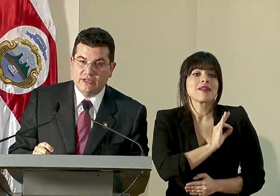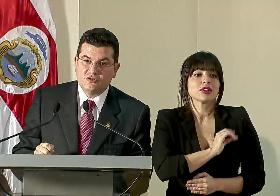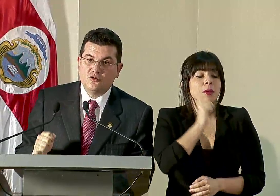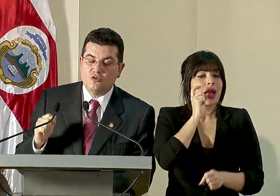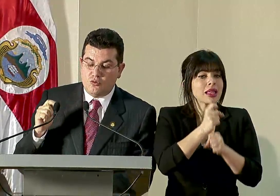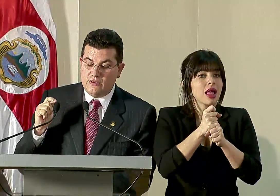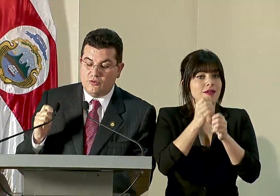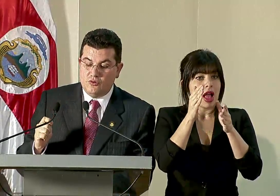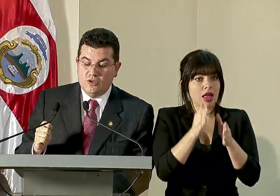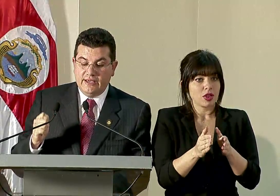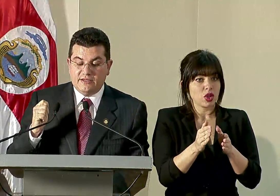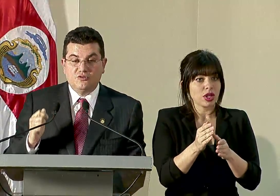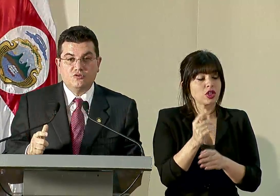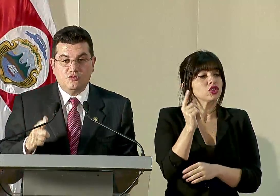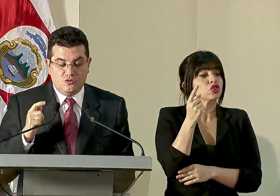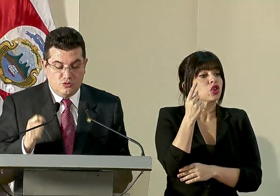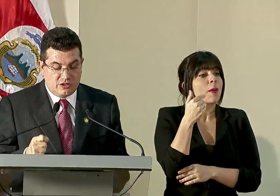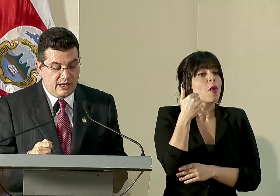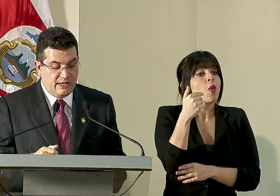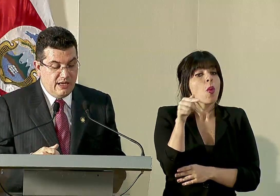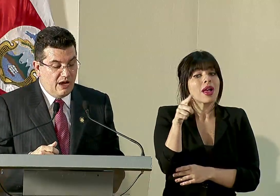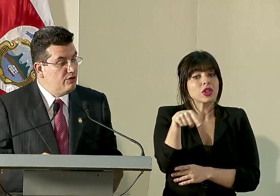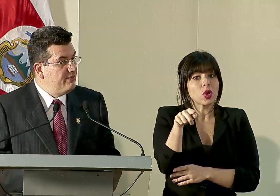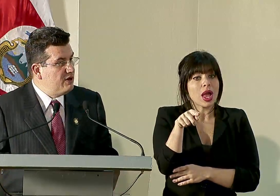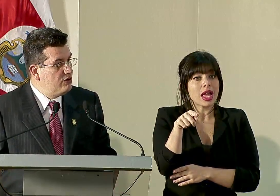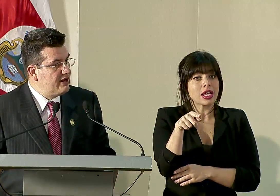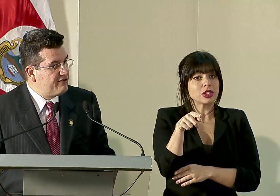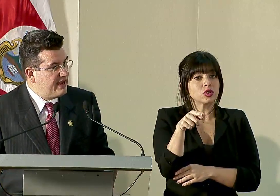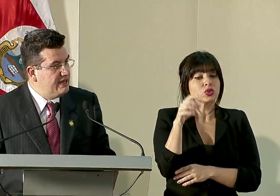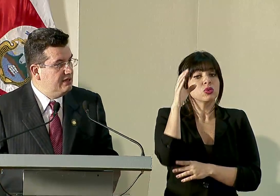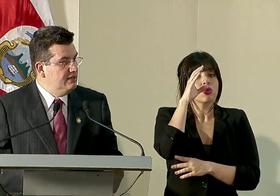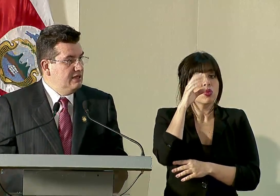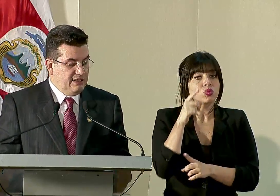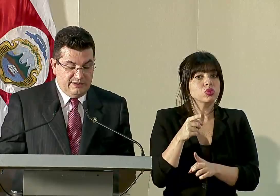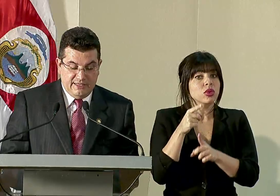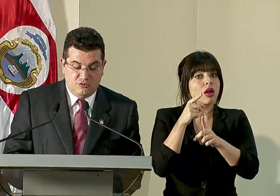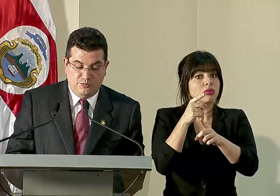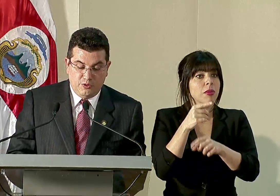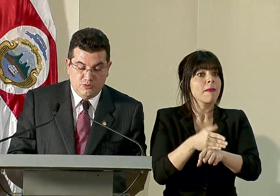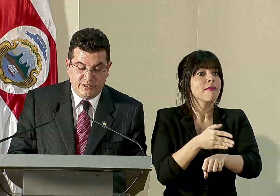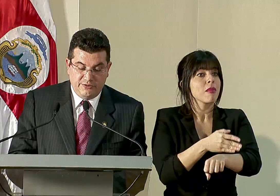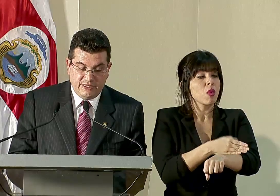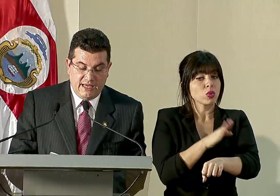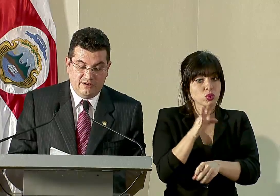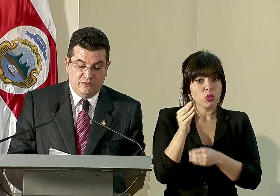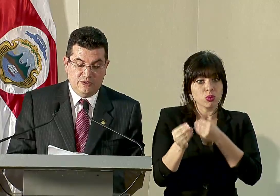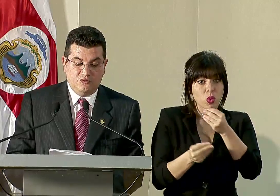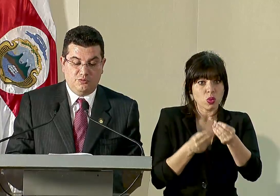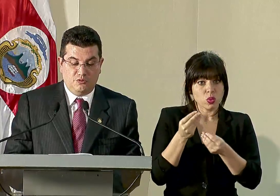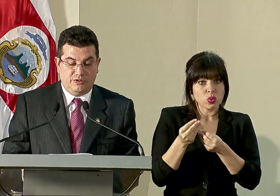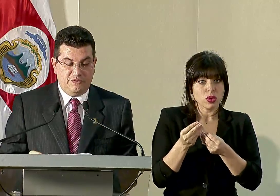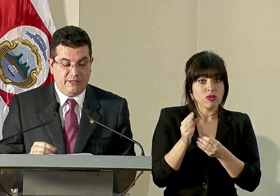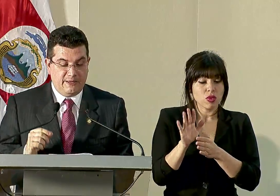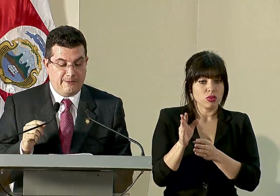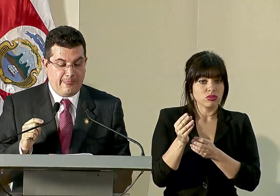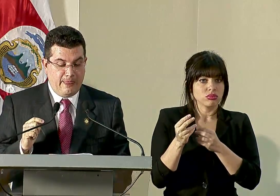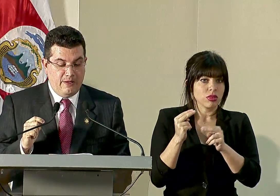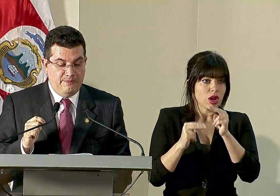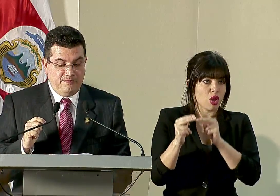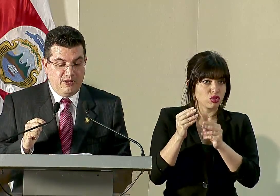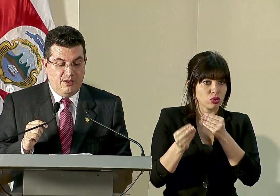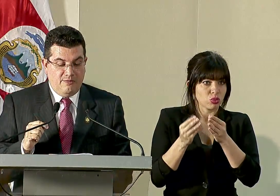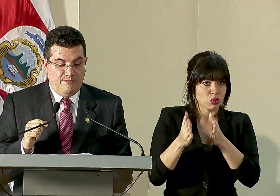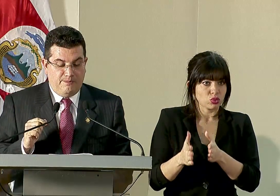trabajadores sólo cuando éstos conduzcan a una mejora real de su productividad o en su productividad,